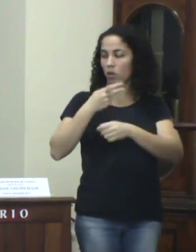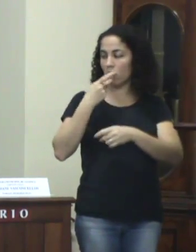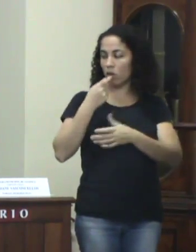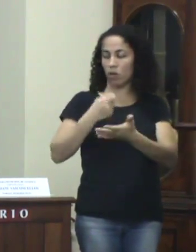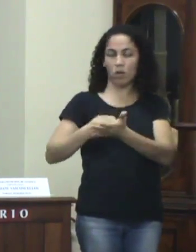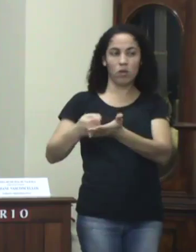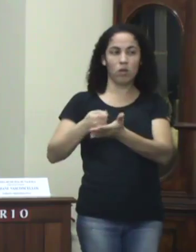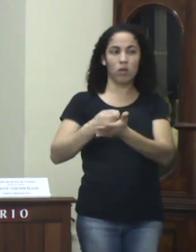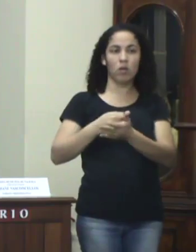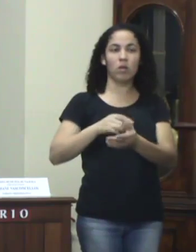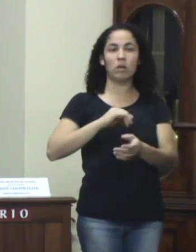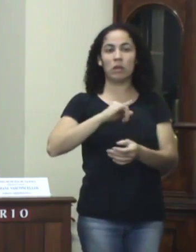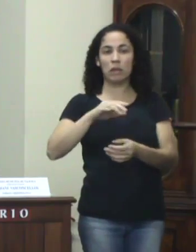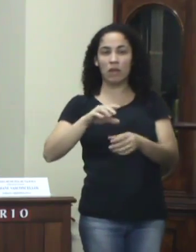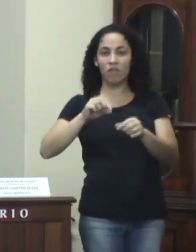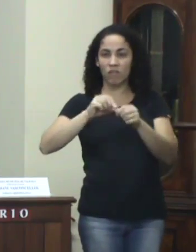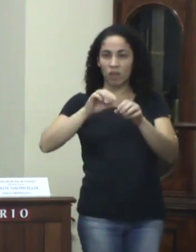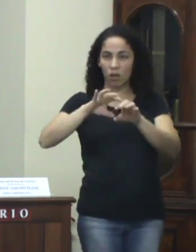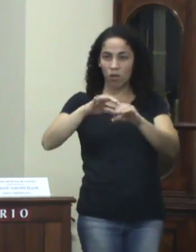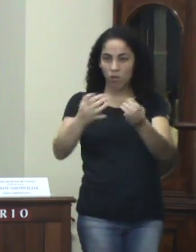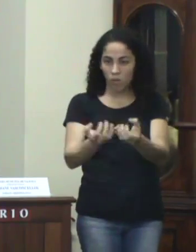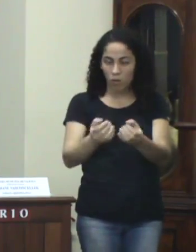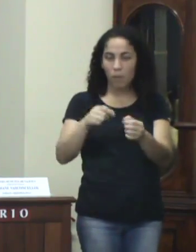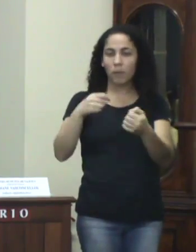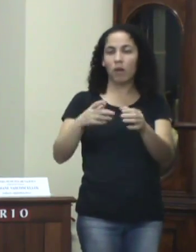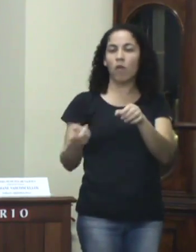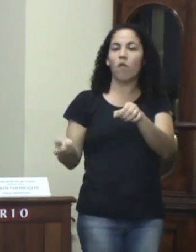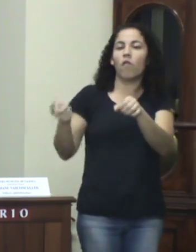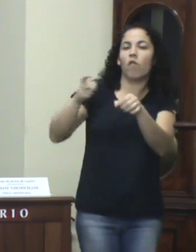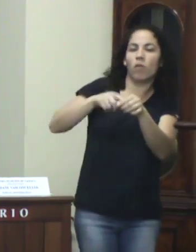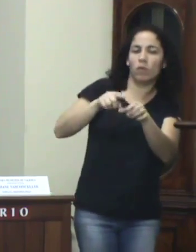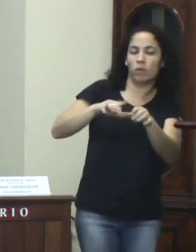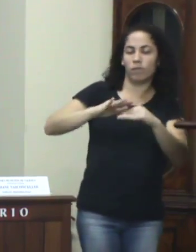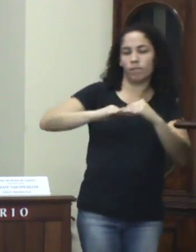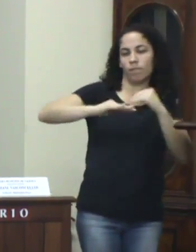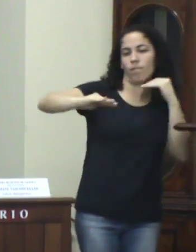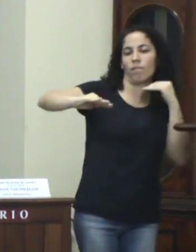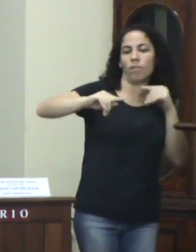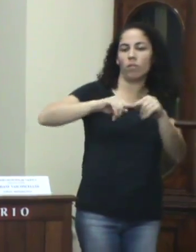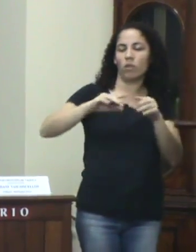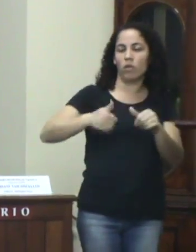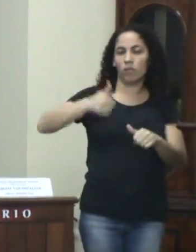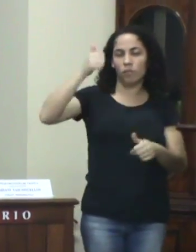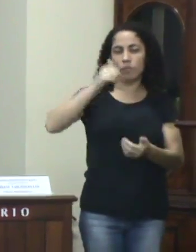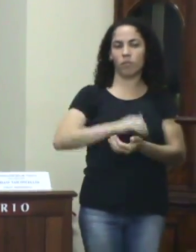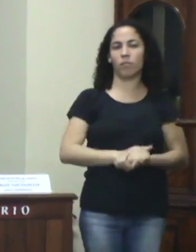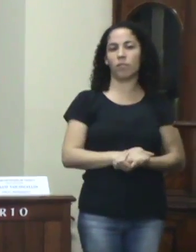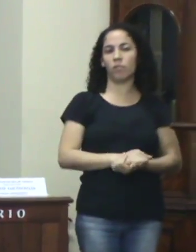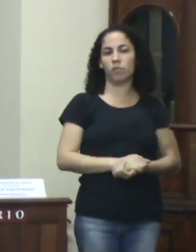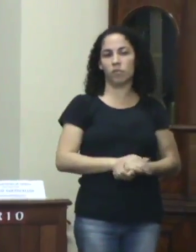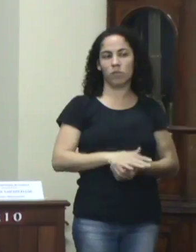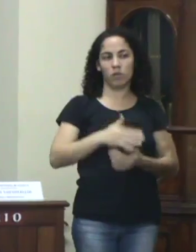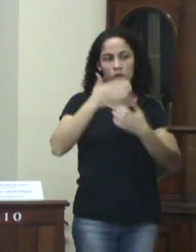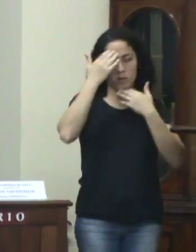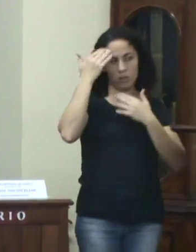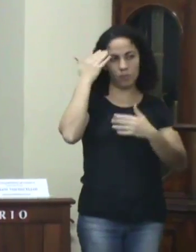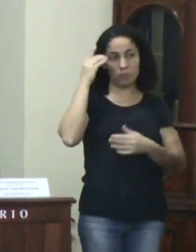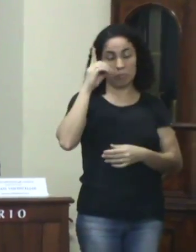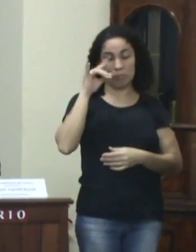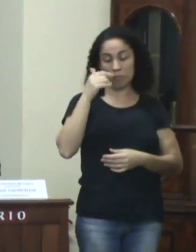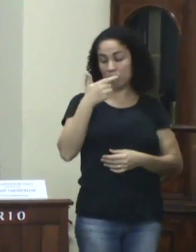sobre a obrigatoriedade do conceito de buracos e valas das vias e passeios públicos e da outras providências. Sala das